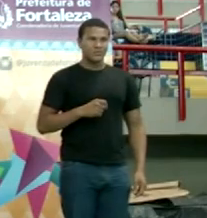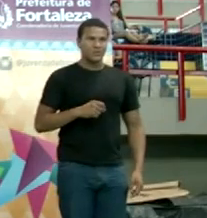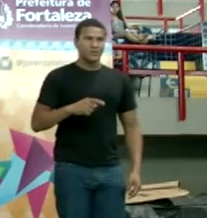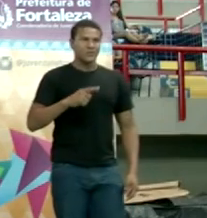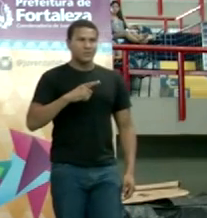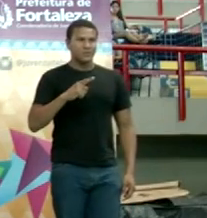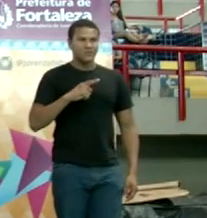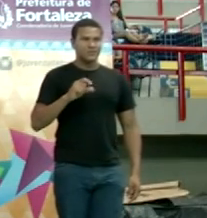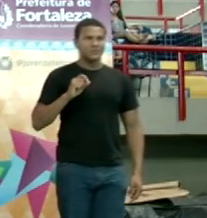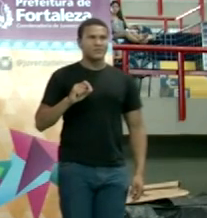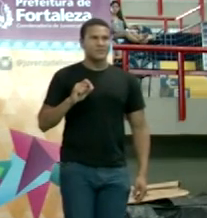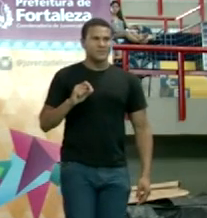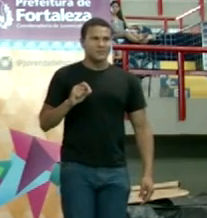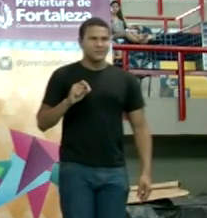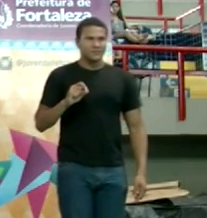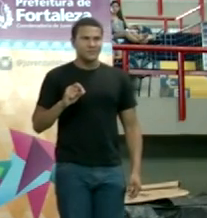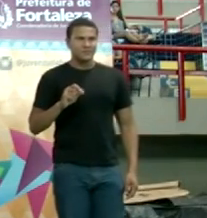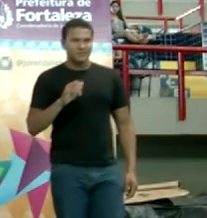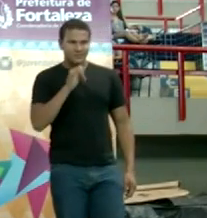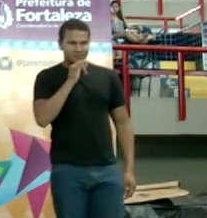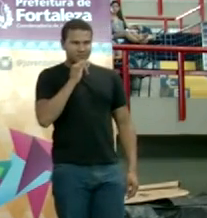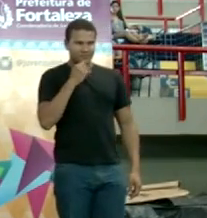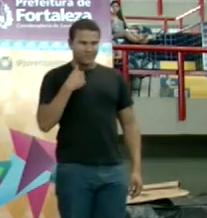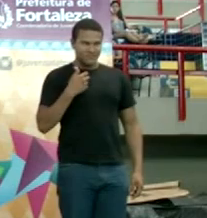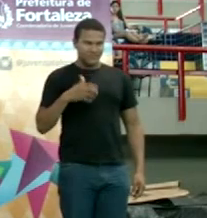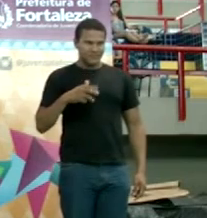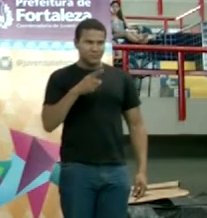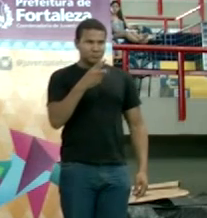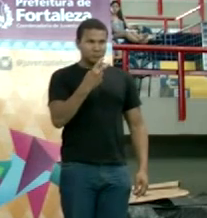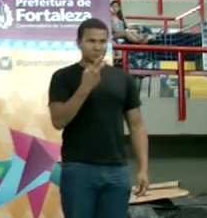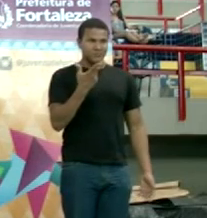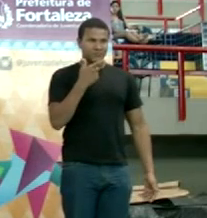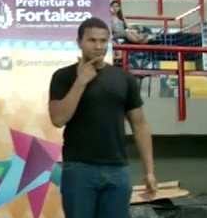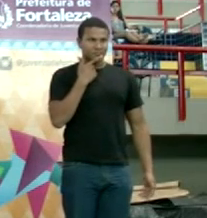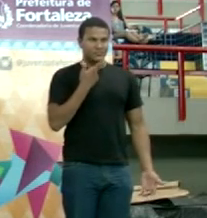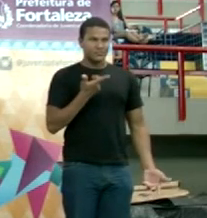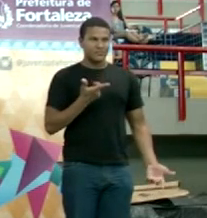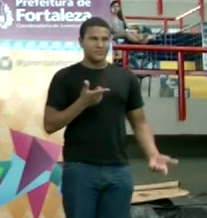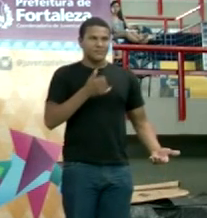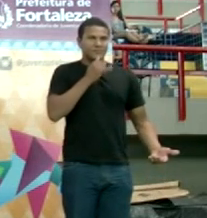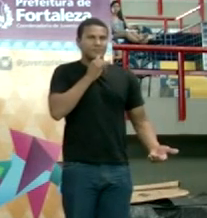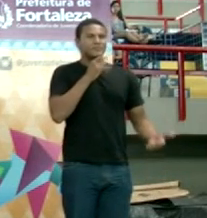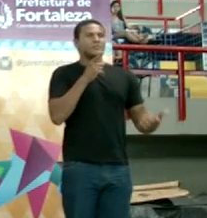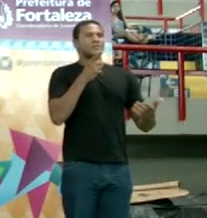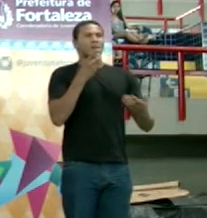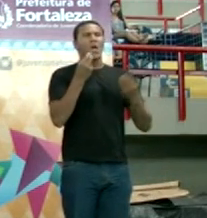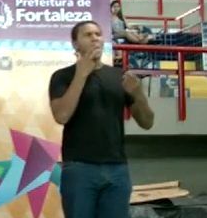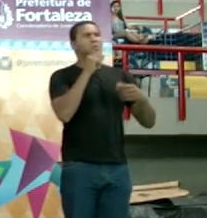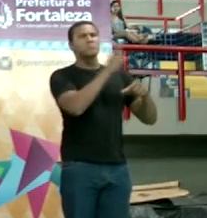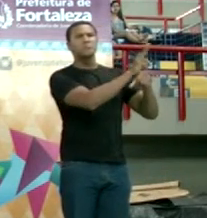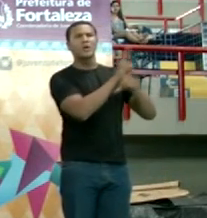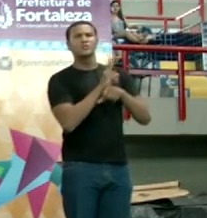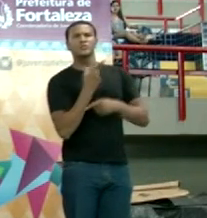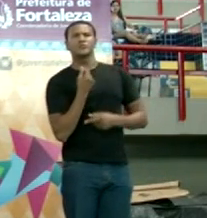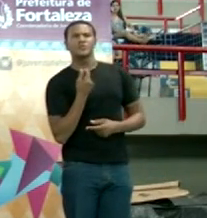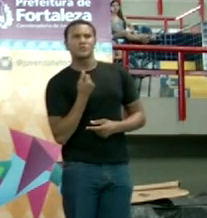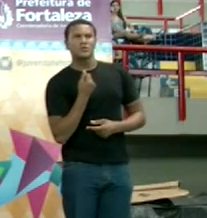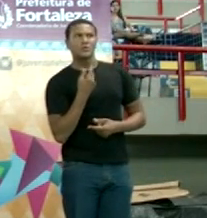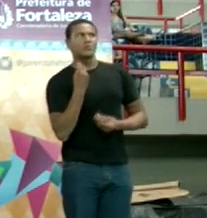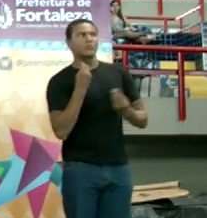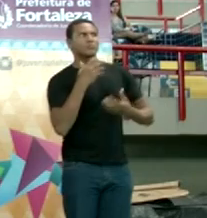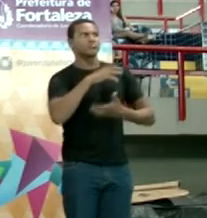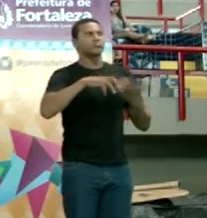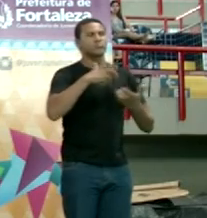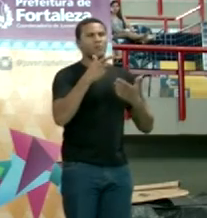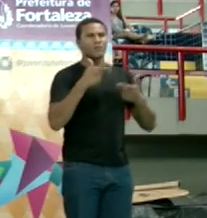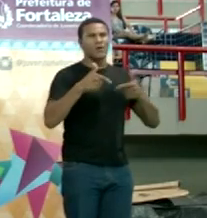de independência. Quem foi que nos emprestou dinheiro para que a gente pudesse pagar a Portugal a indenização? A Inglaterra. Em troca,